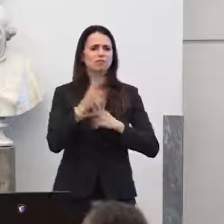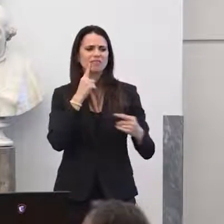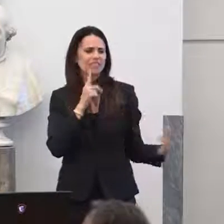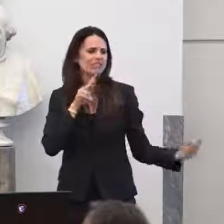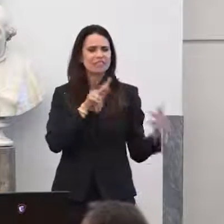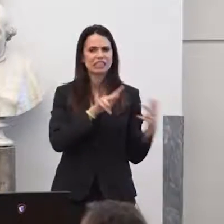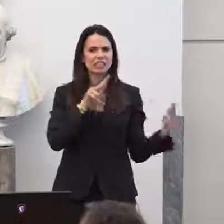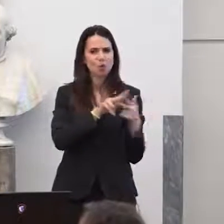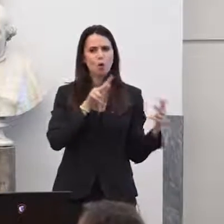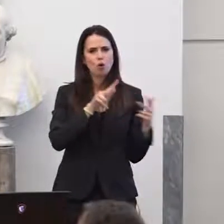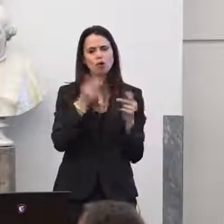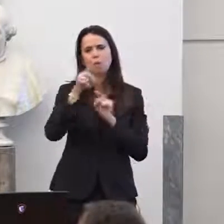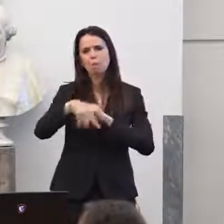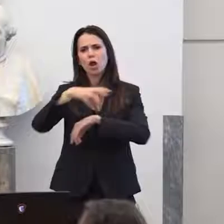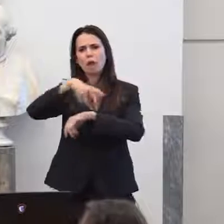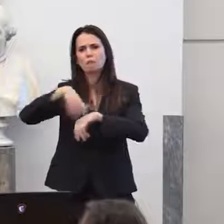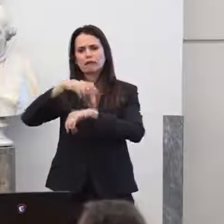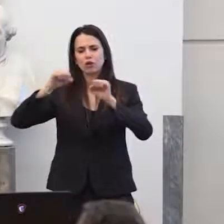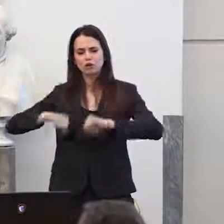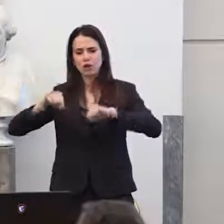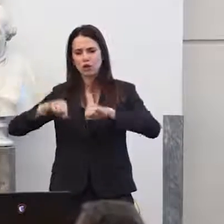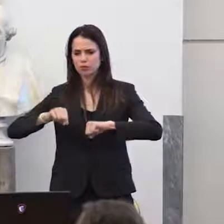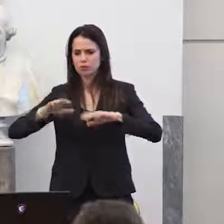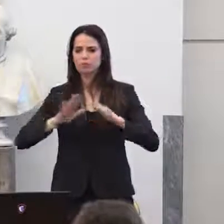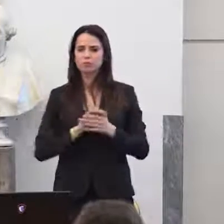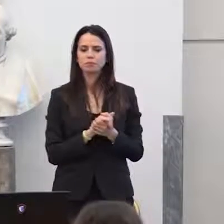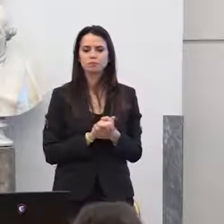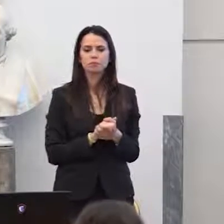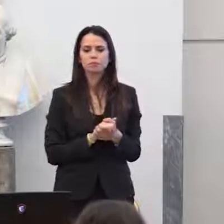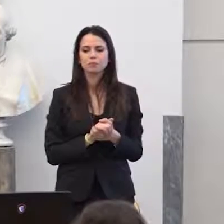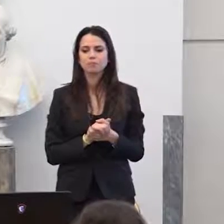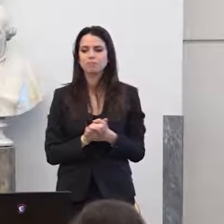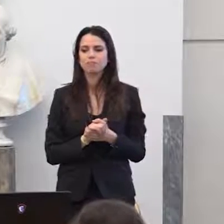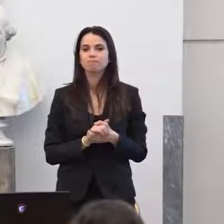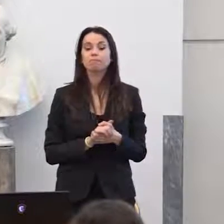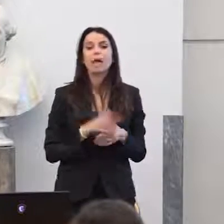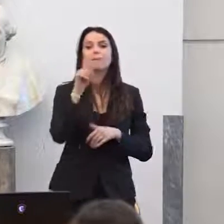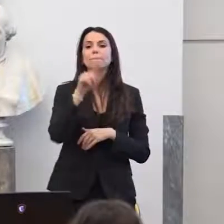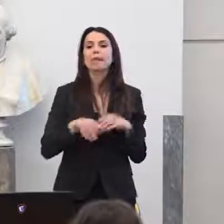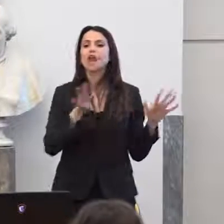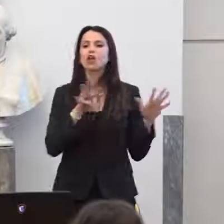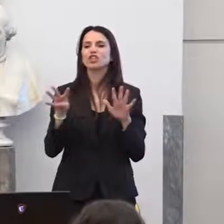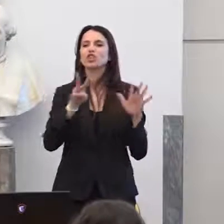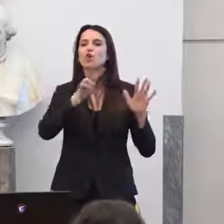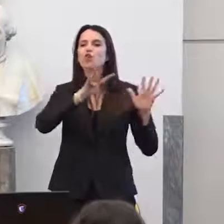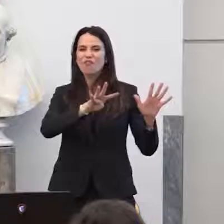regionali e anche col Ministero della Salute. È tornato indietro per colpa mia, sì. Allora, nel 92, quindi